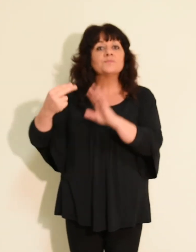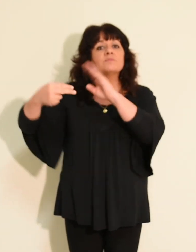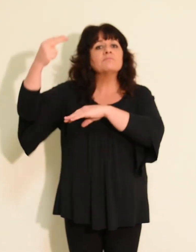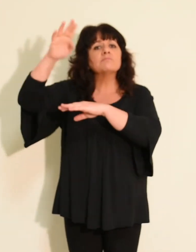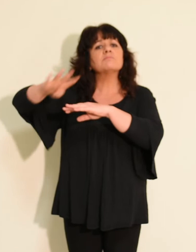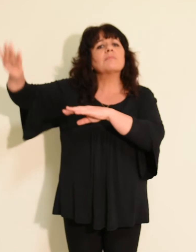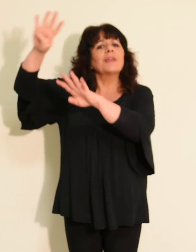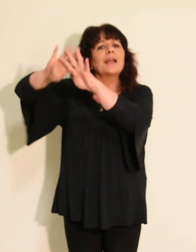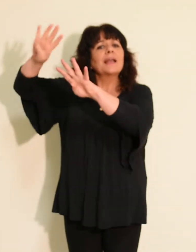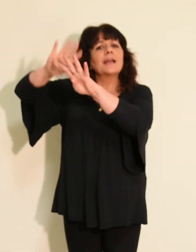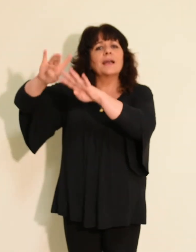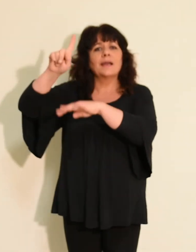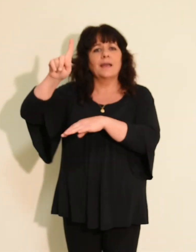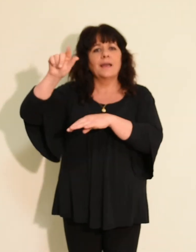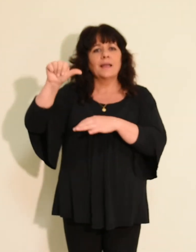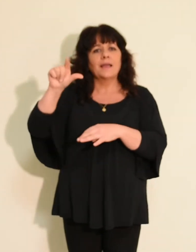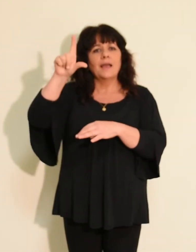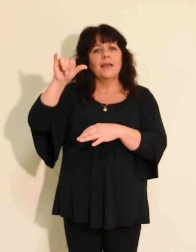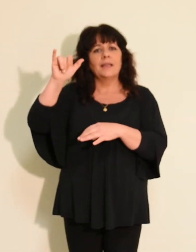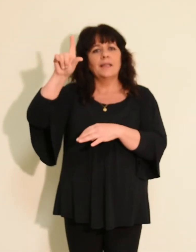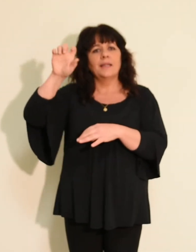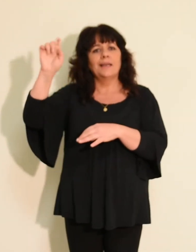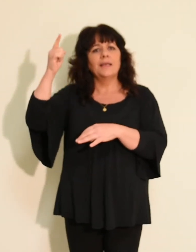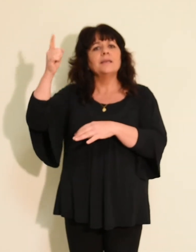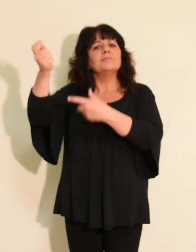Hérode étant alors au pouvoir en Galilée,